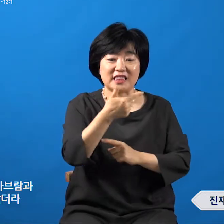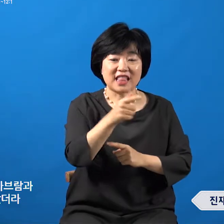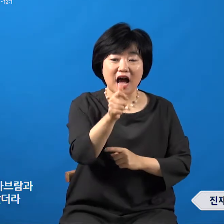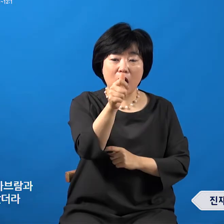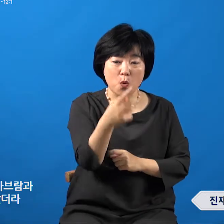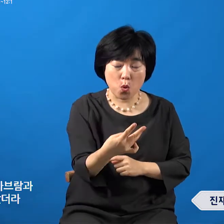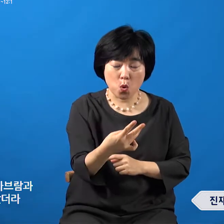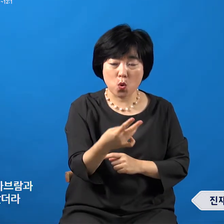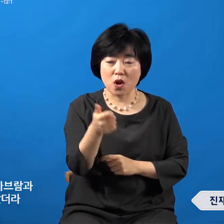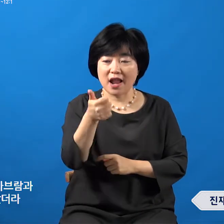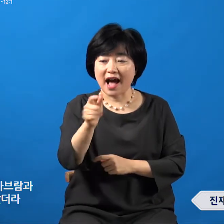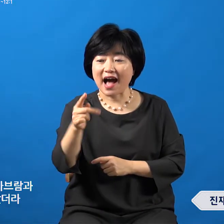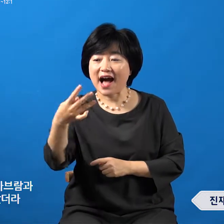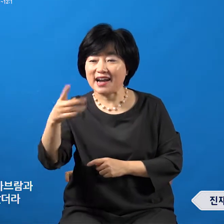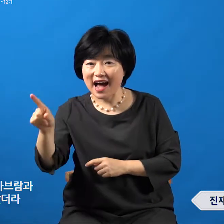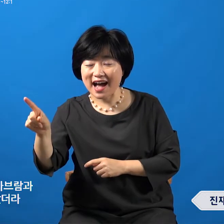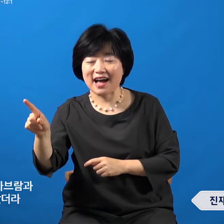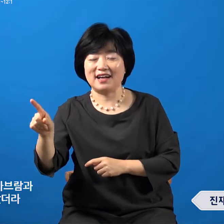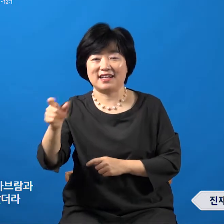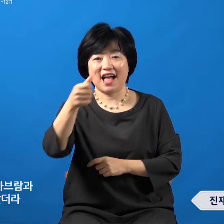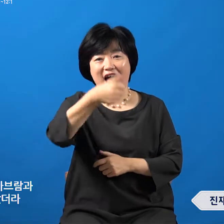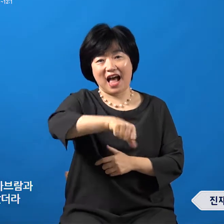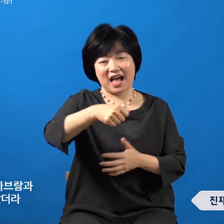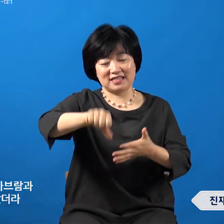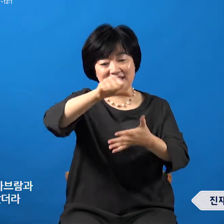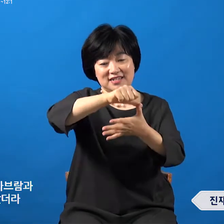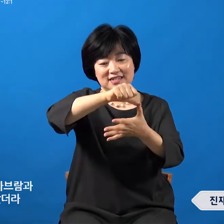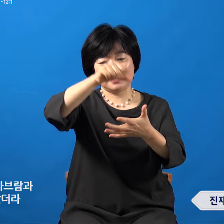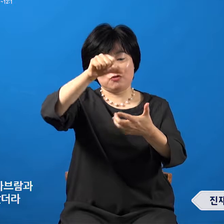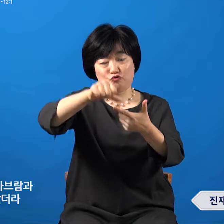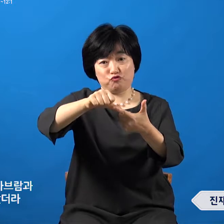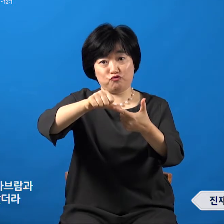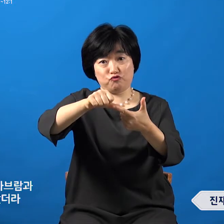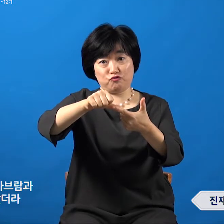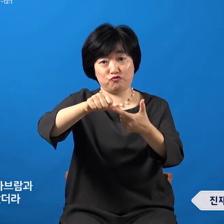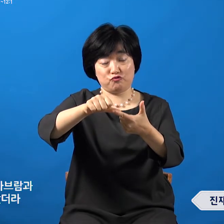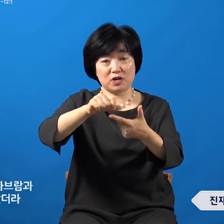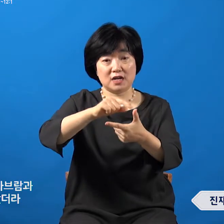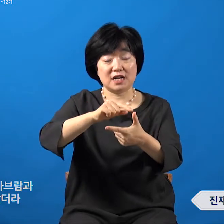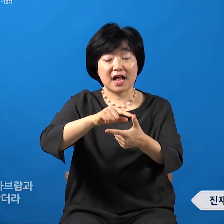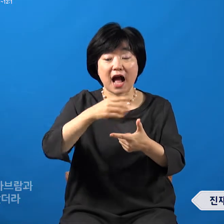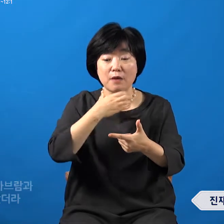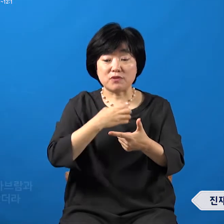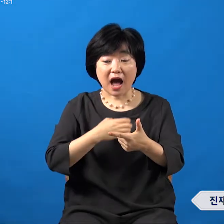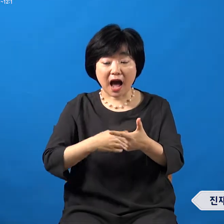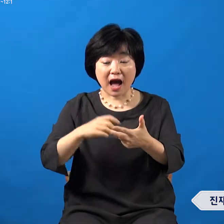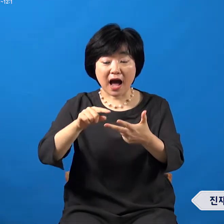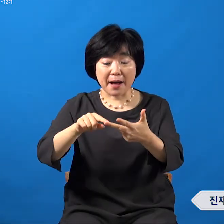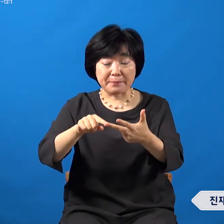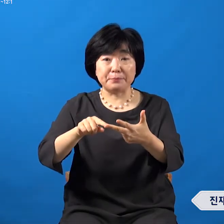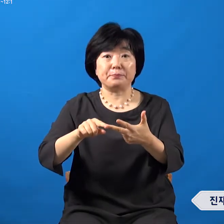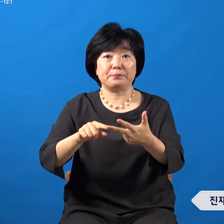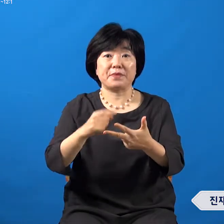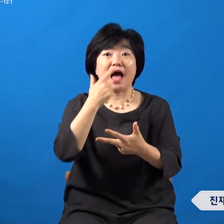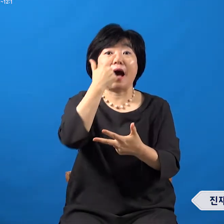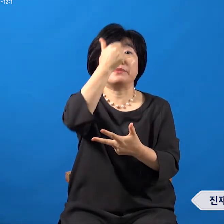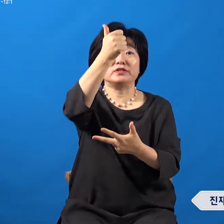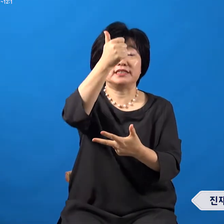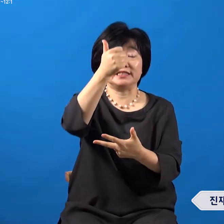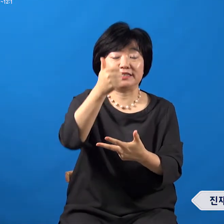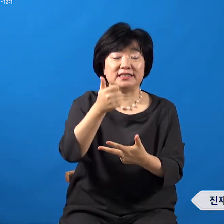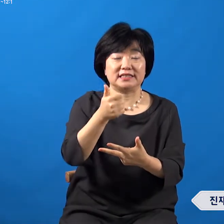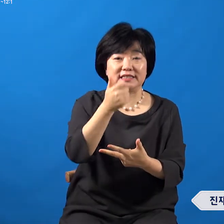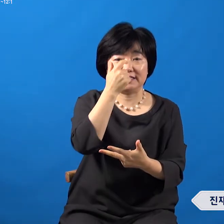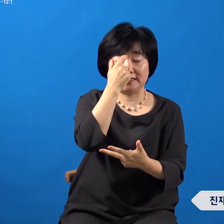하란을 낳았더라 라고 말씀하시며 아브라함의 아버지 데라의 계보를 통하여 아브라함의